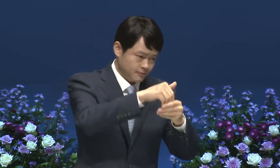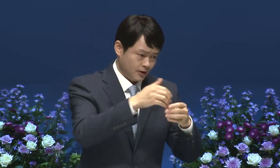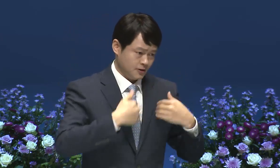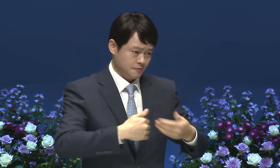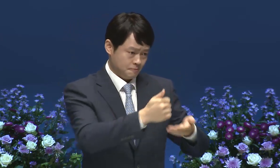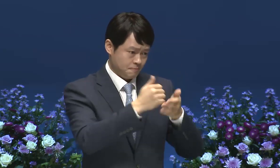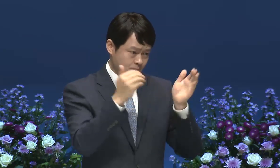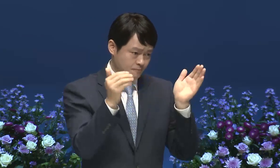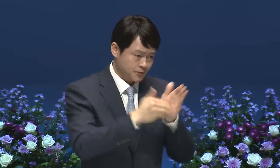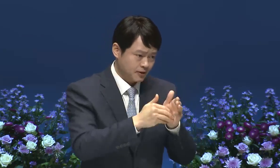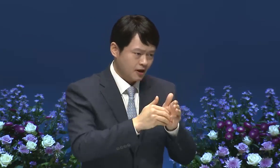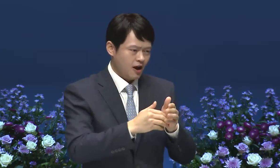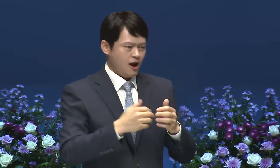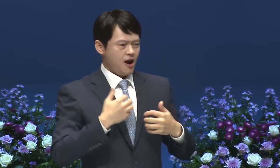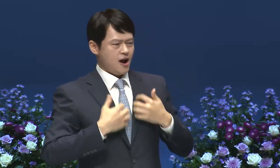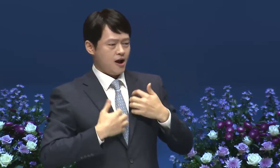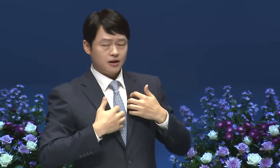농인 직원들에게 영접 메시지를 했습니다.